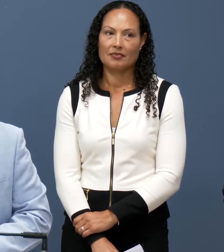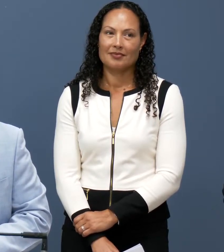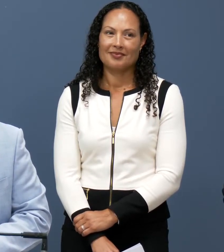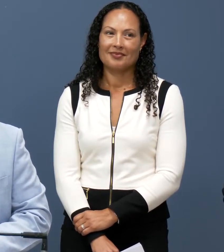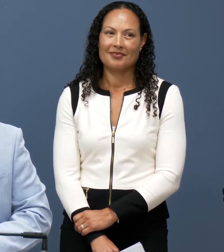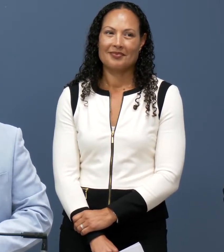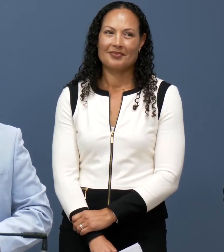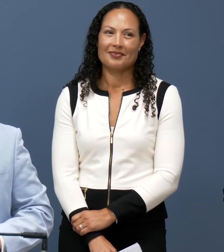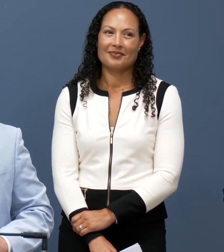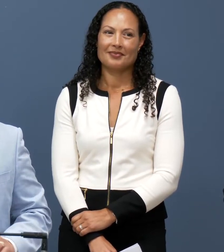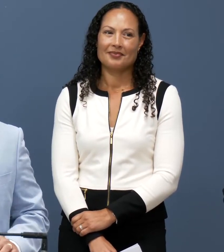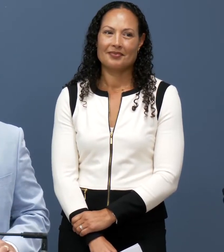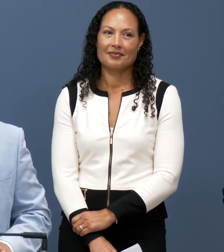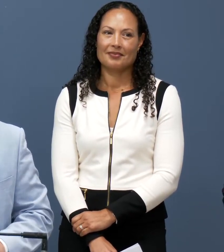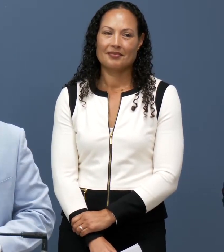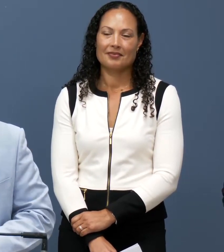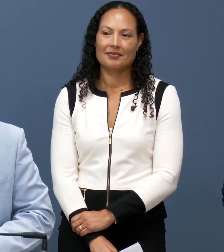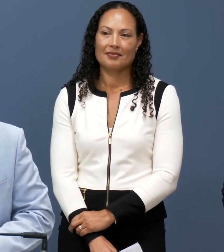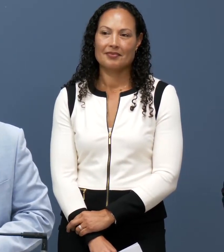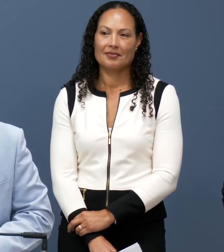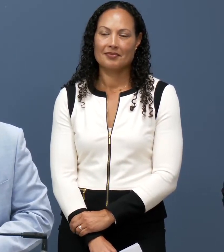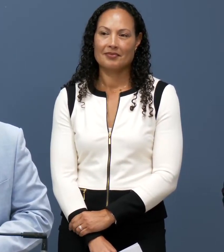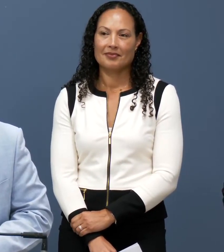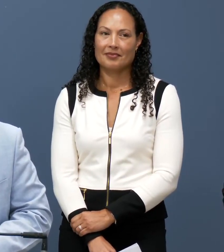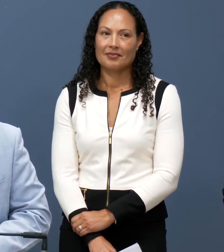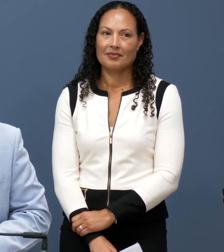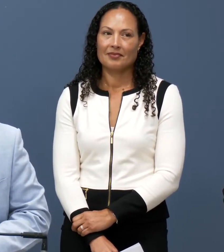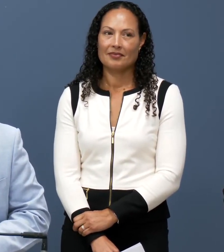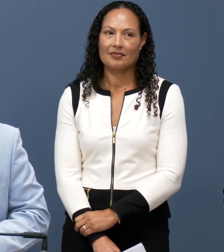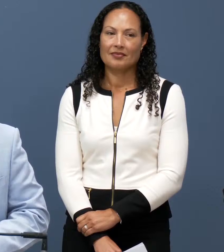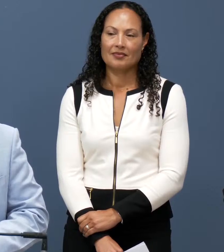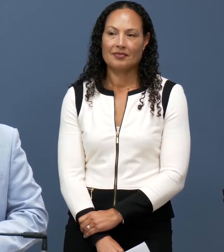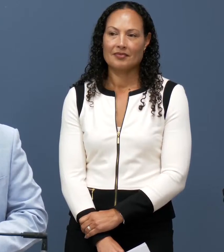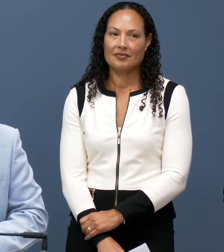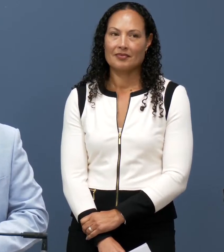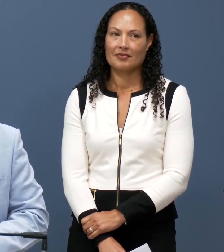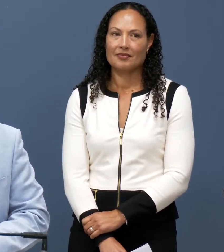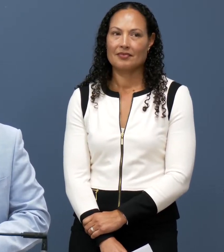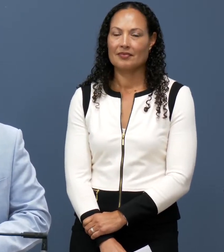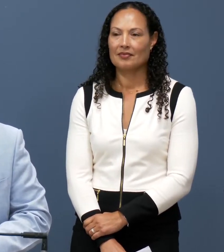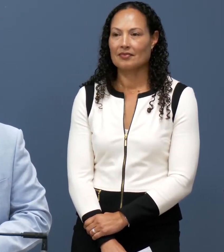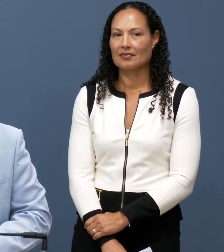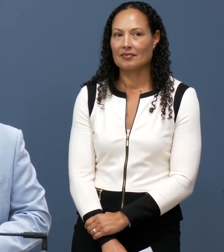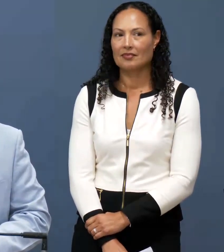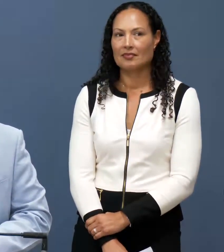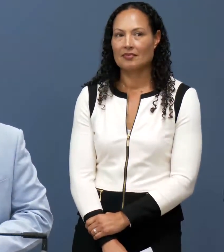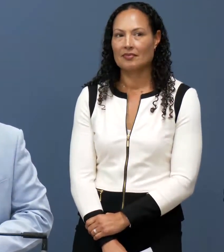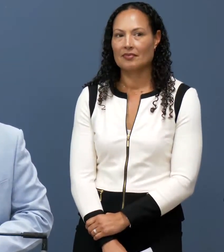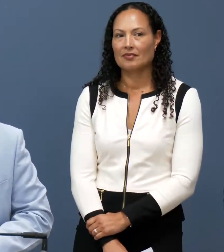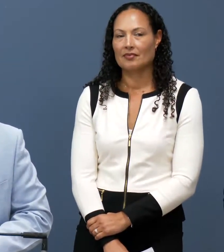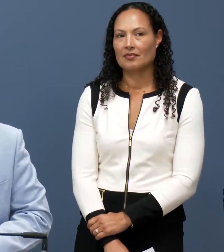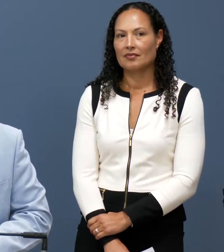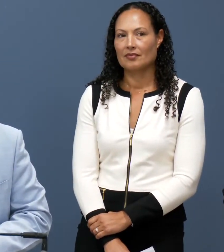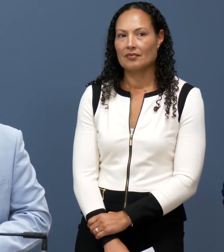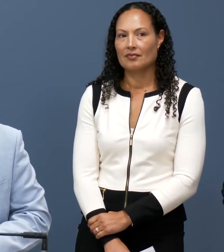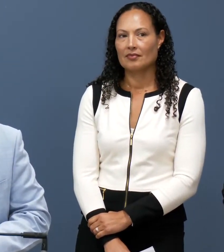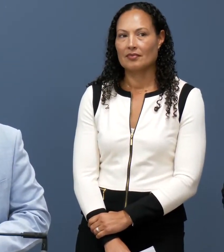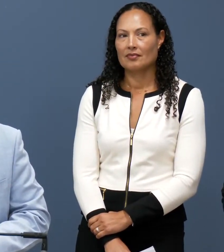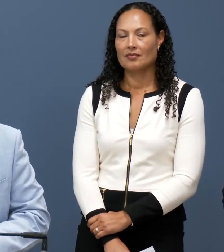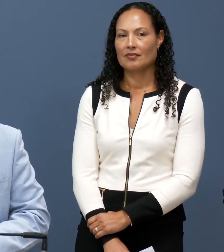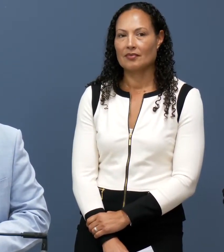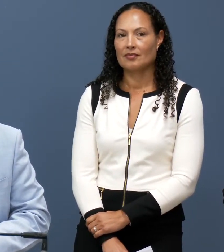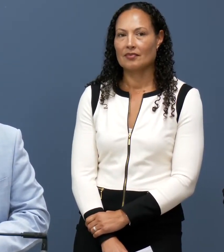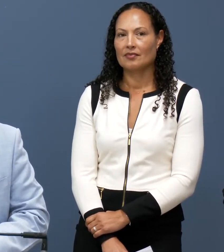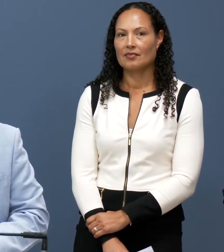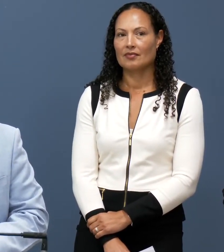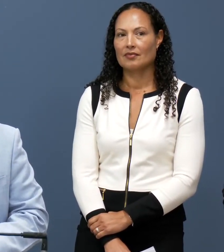តែសម្រុកដោះស្រាយបញ្ហានេះគឺជាប្រចាំខ្ញុំបានសូមជម្រាបជូនបងប្អូនដែរនៅដំណឹងថ្មីនឹងចុងក្រោយរបស់យើងតាមរយៈការផ្សាយជាបន្ត